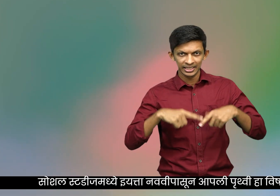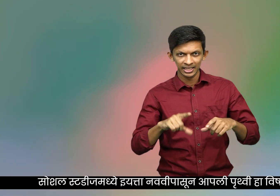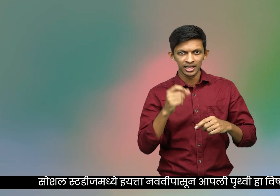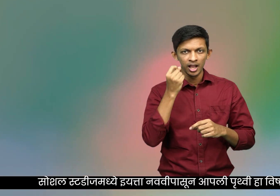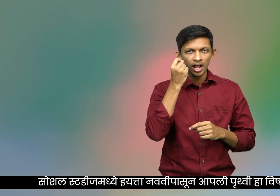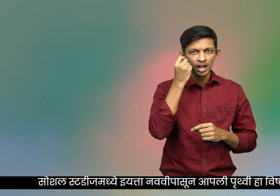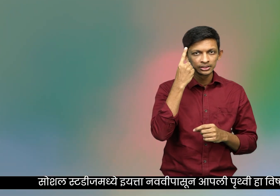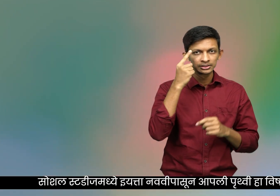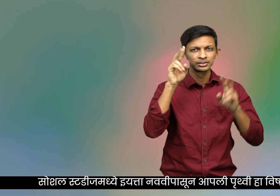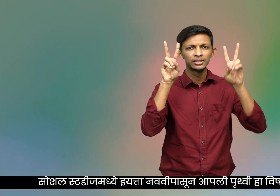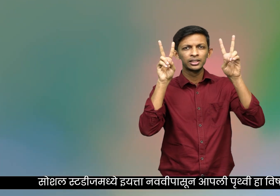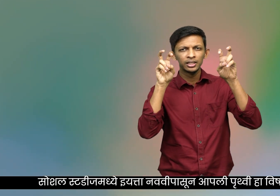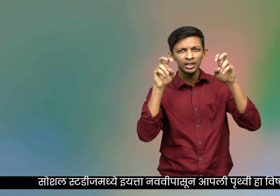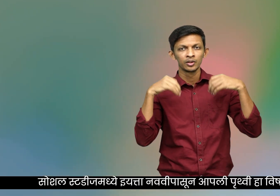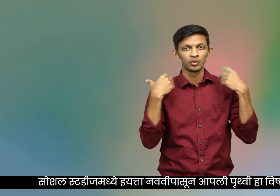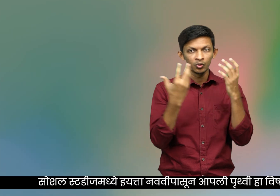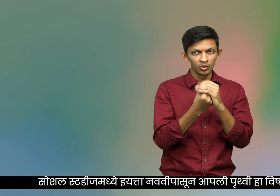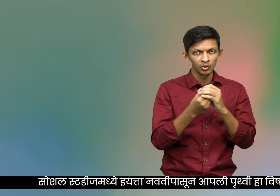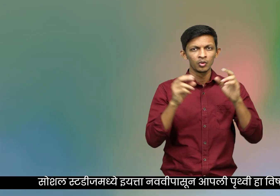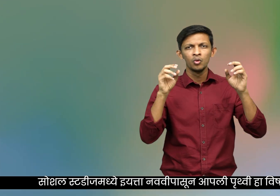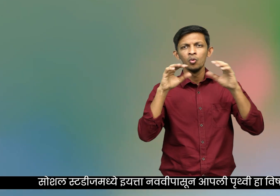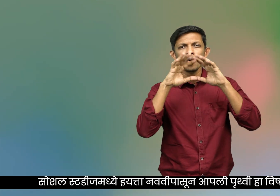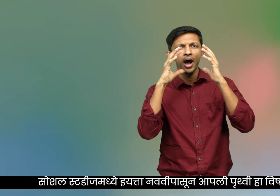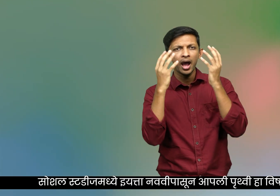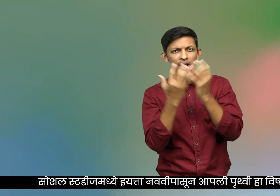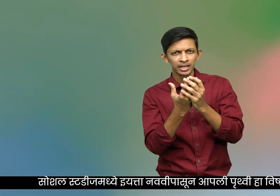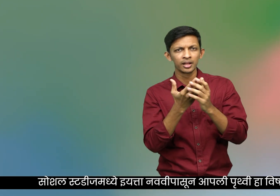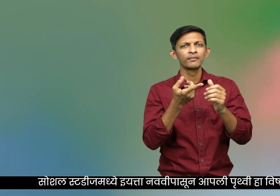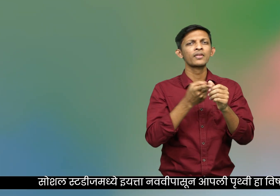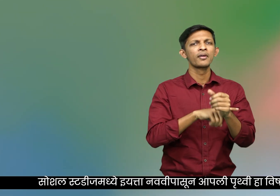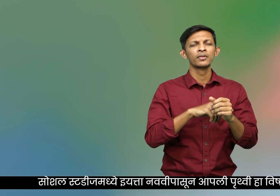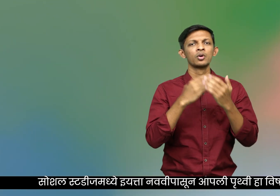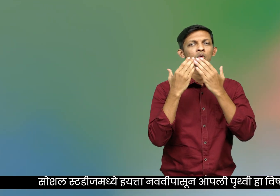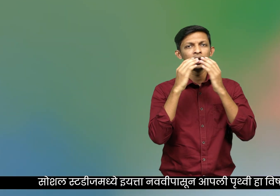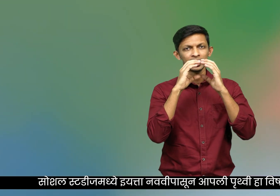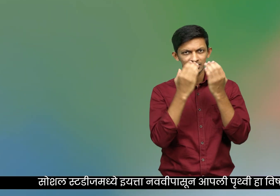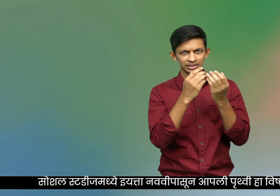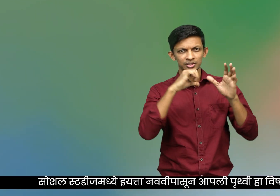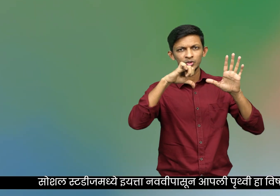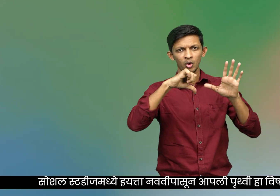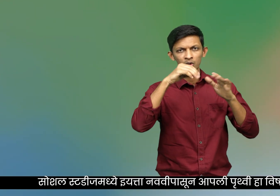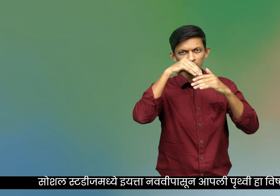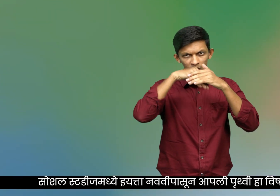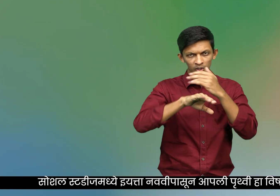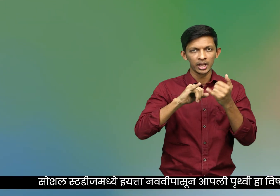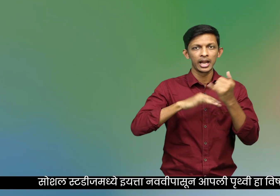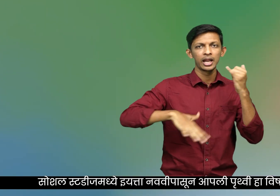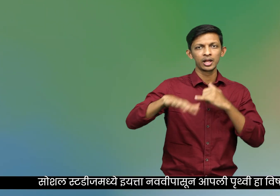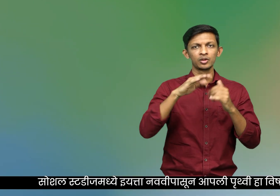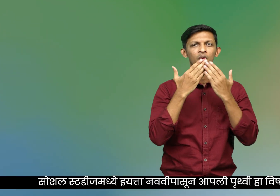सोशल स्टडी मध्ये इयत्ता 9वी पासून आपली पृथ्वी हा विषय समजून घेऊया.